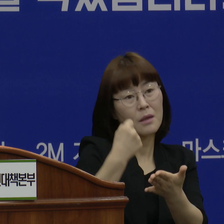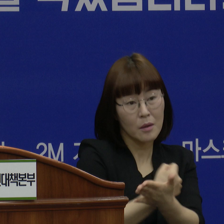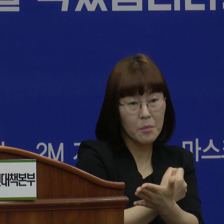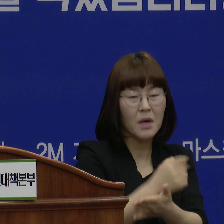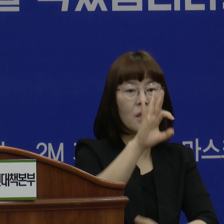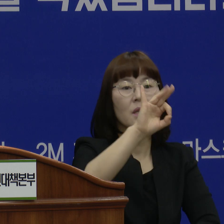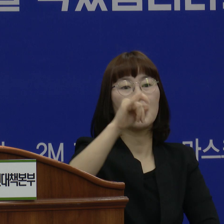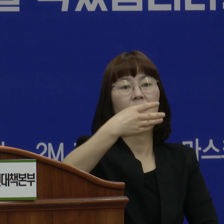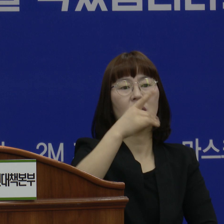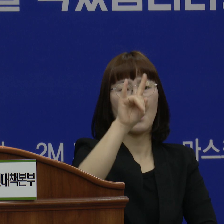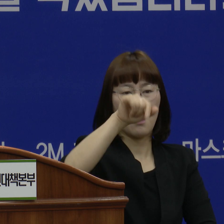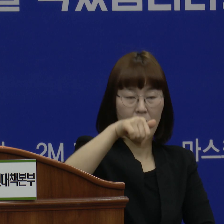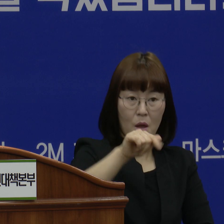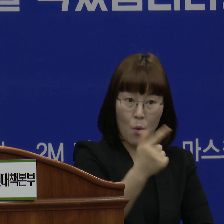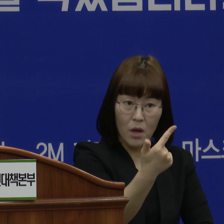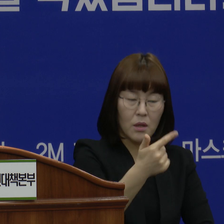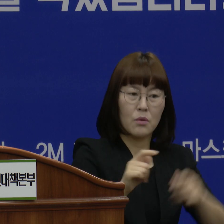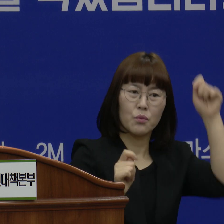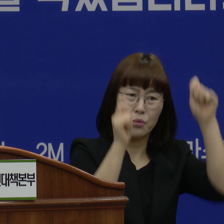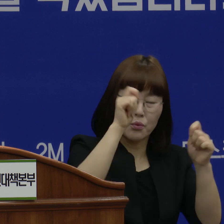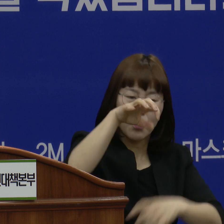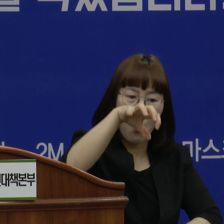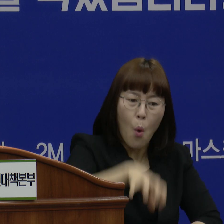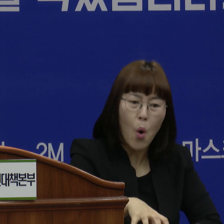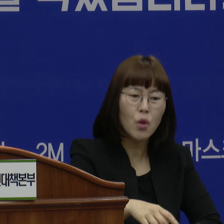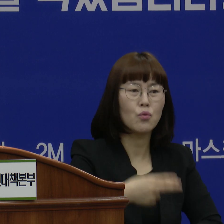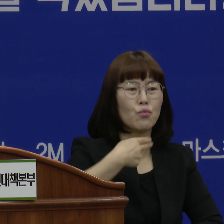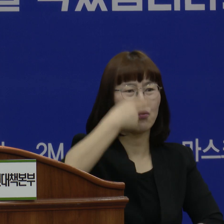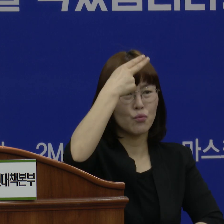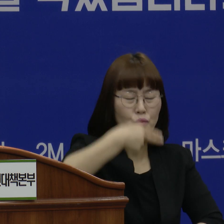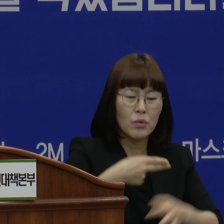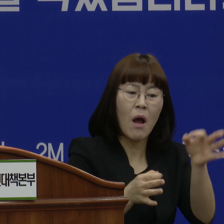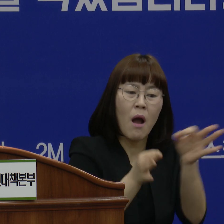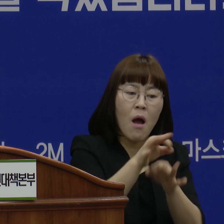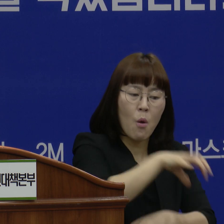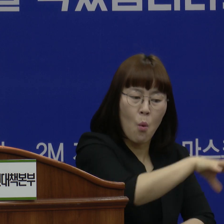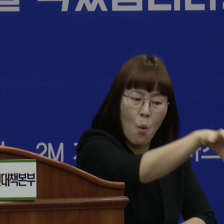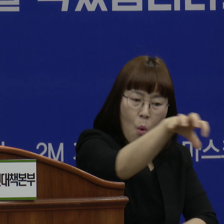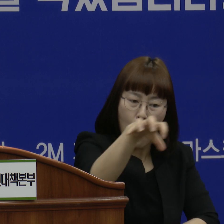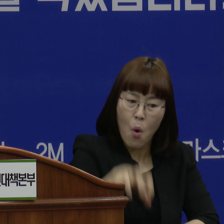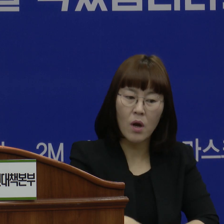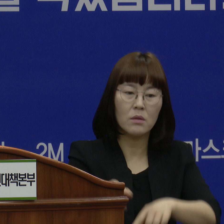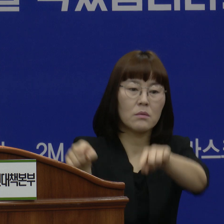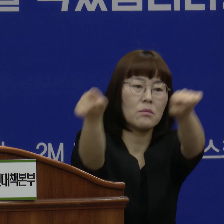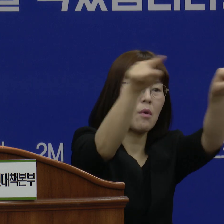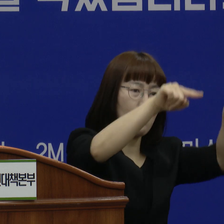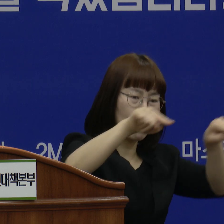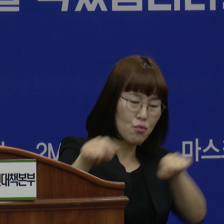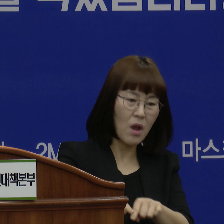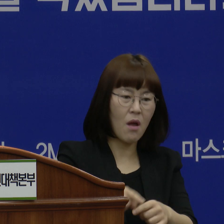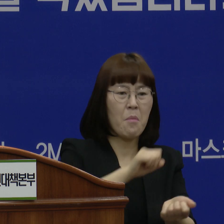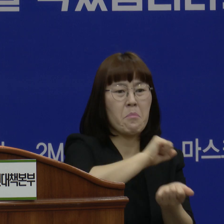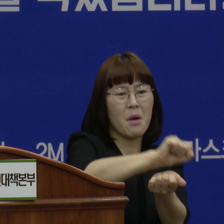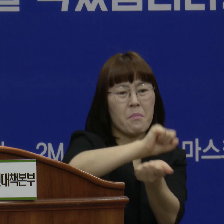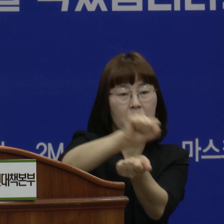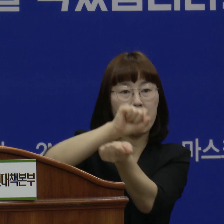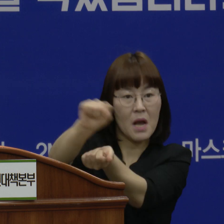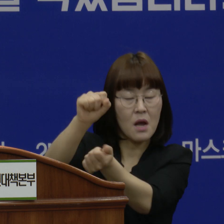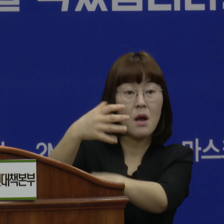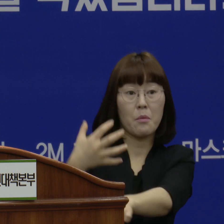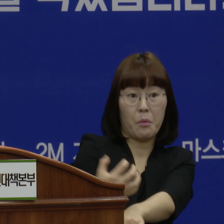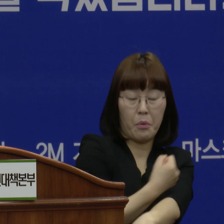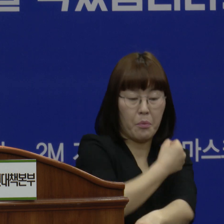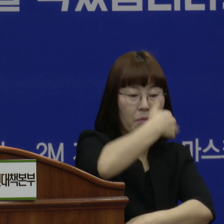이태원 클럽 등 수도권 유흥시설을 중심으로 한 유행 사례가 전국적으로 확대되고 있는 가운데